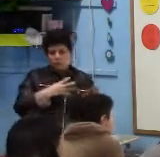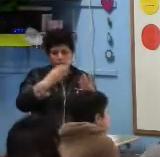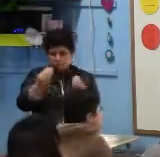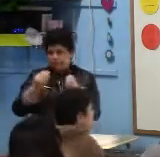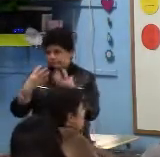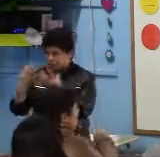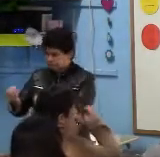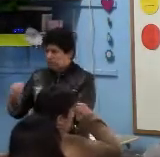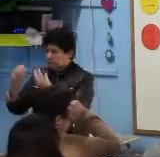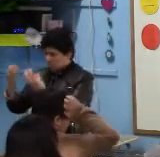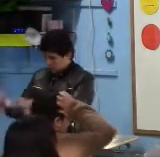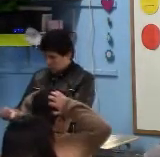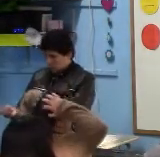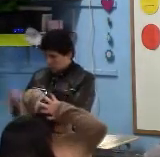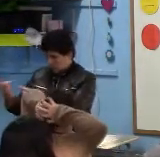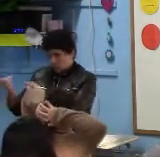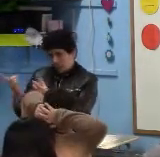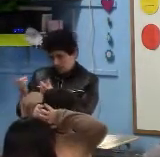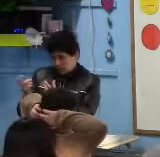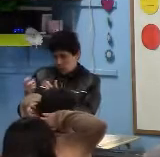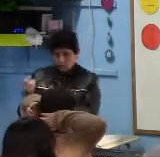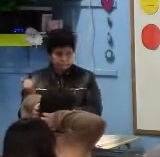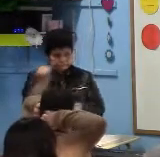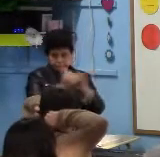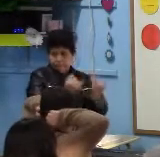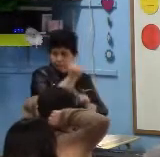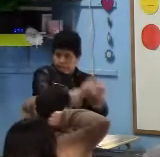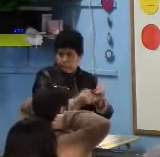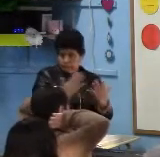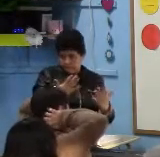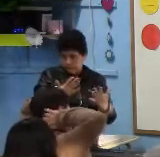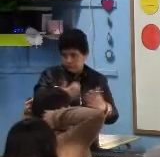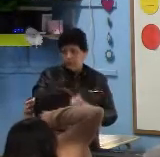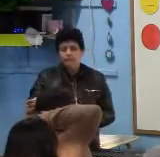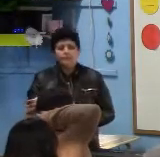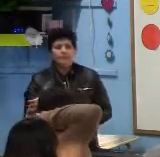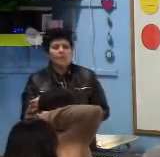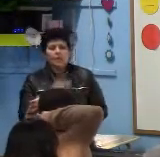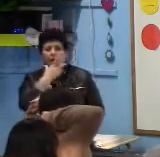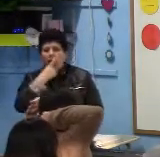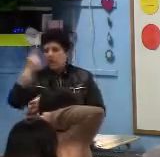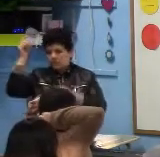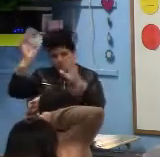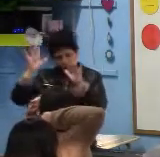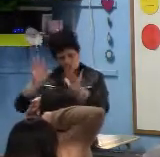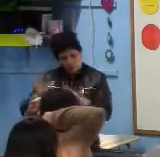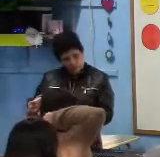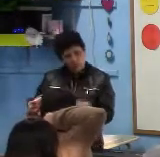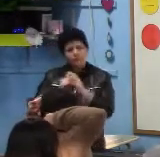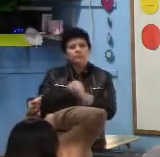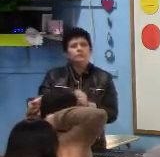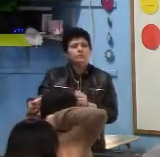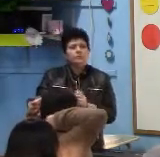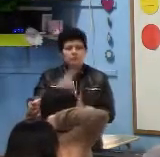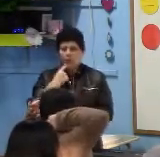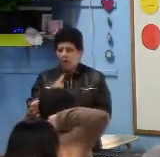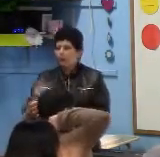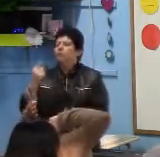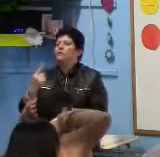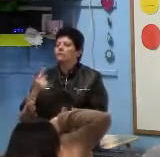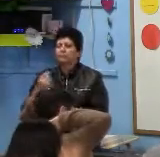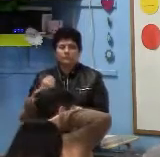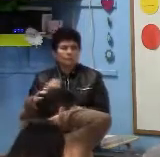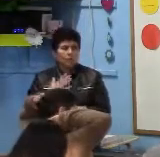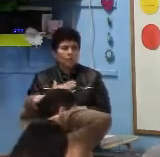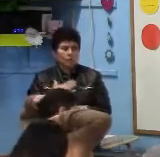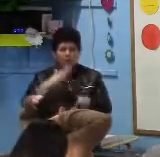adecuadas a lo que ustedes necesitan. ¿Está bien? Que Dios los bendiga. Tenemos algo justamente respondiendo esto, es